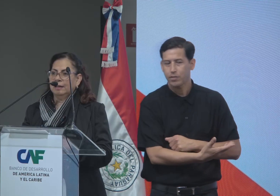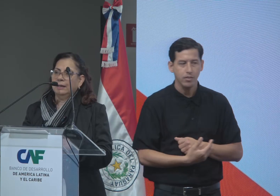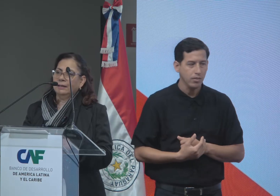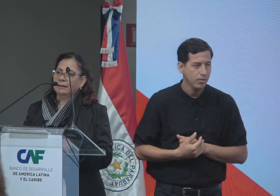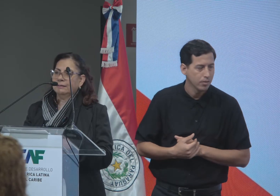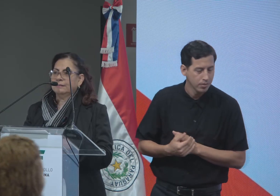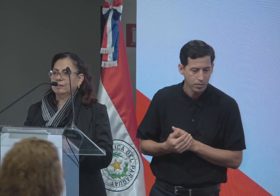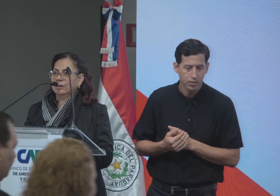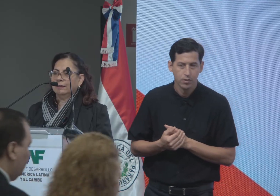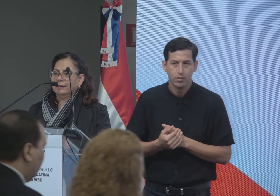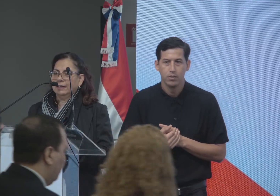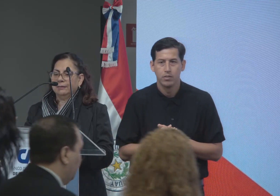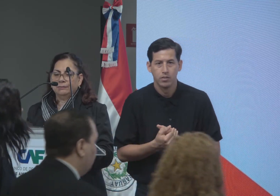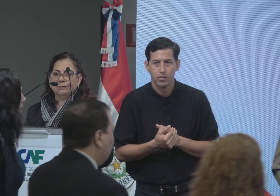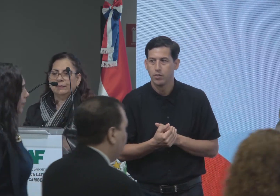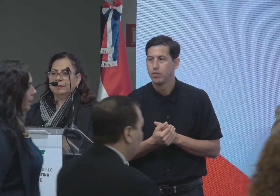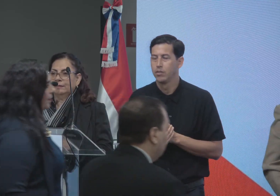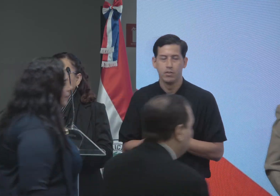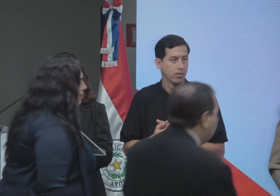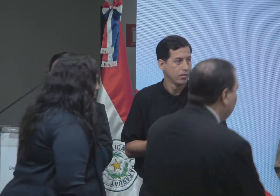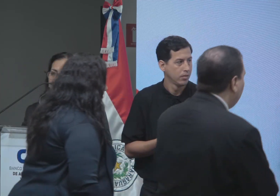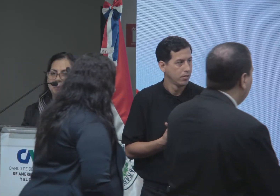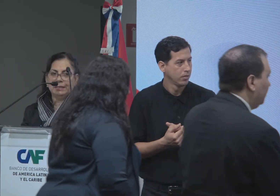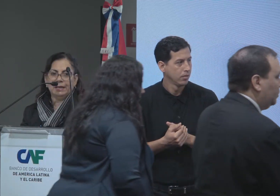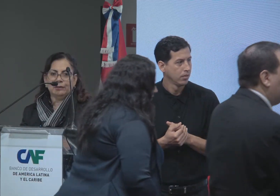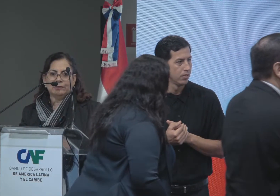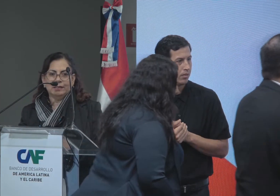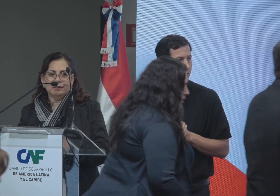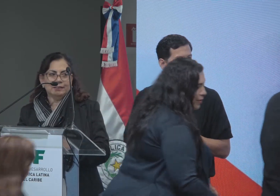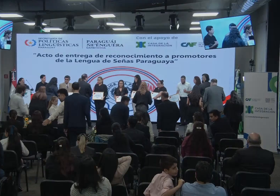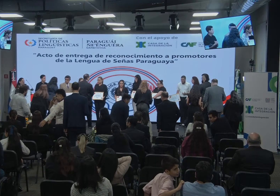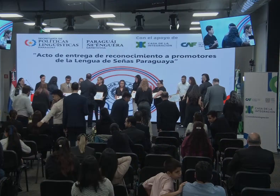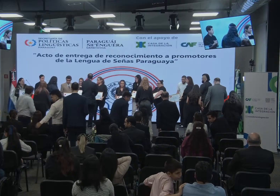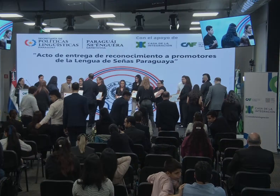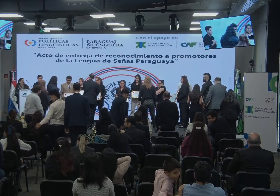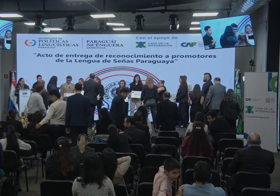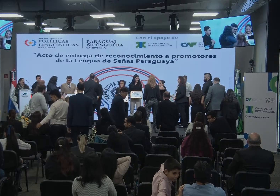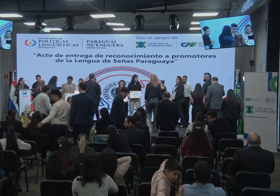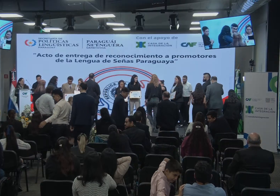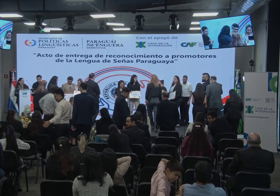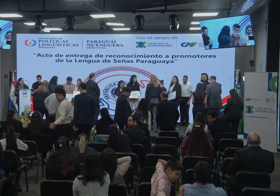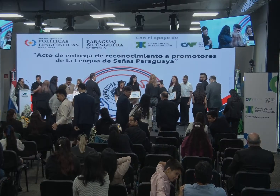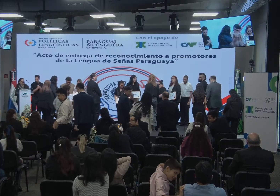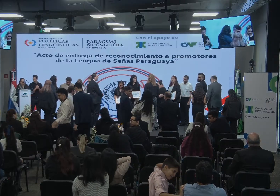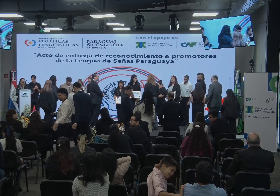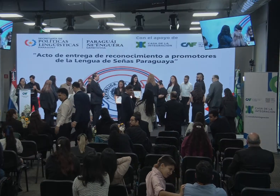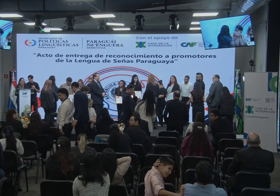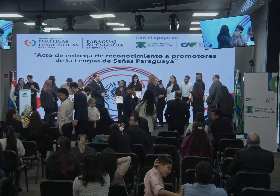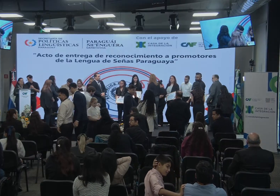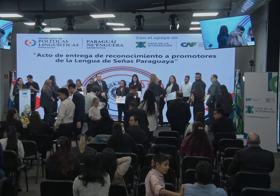a la señora Digna, si pueden acompañarnos en el escenario para esta foto.